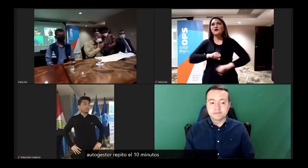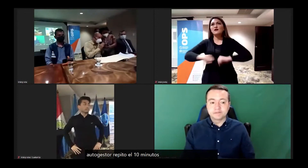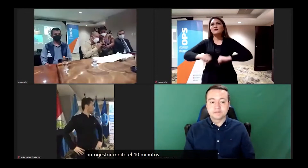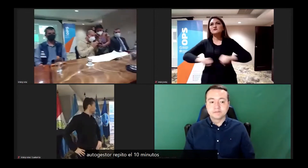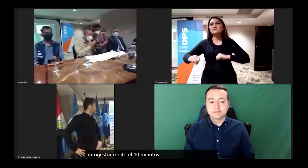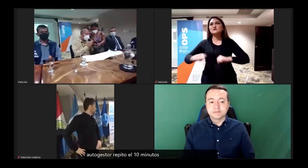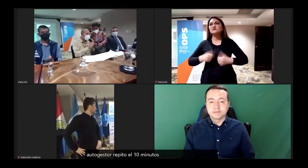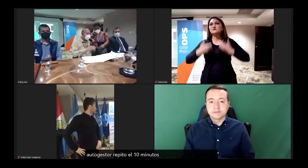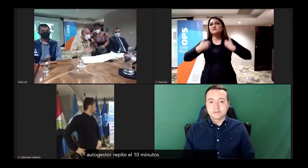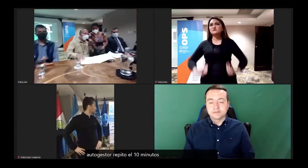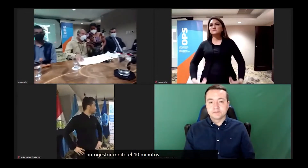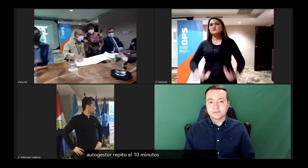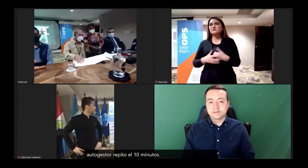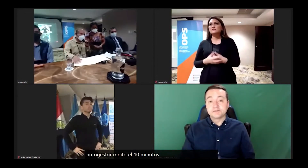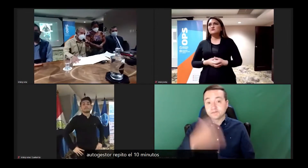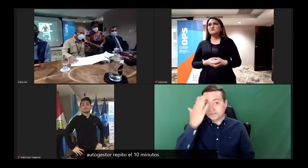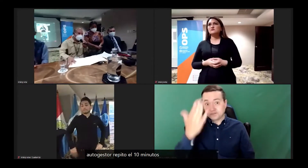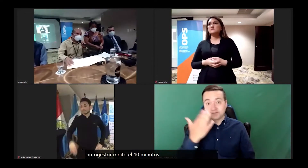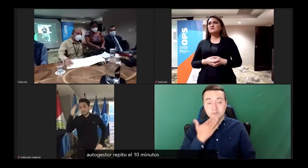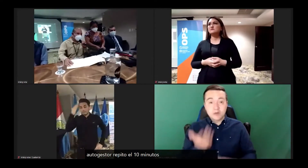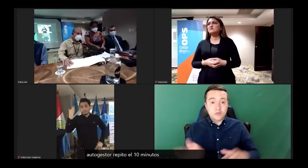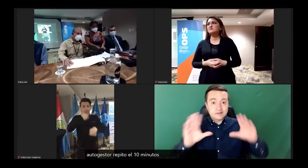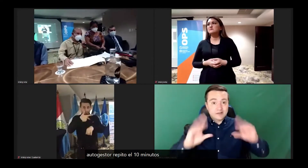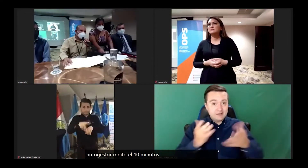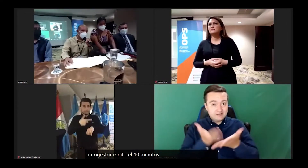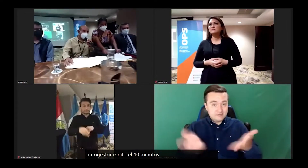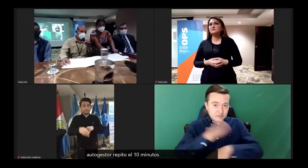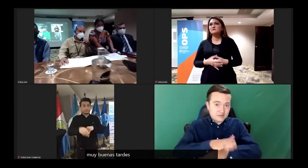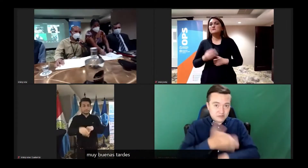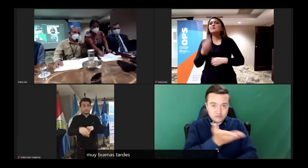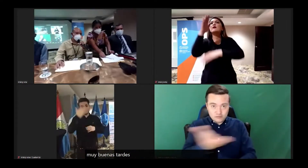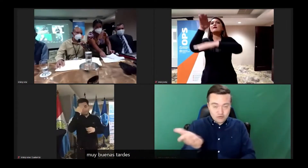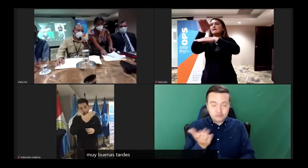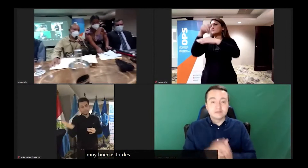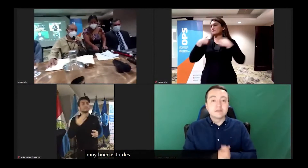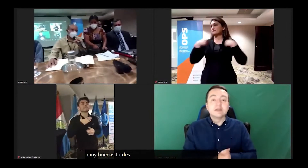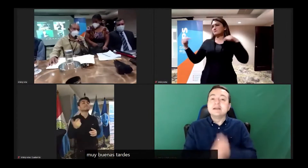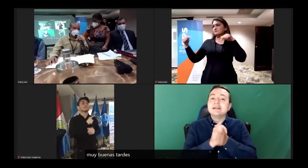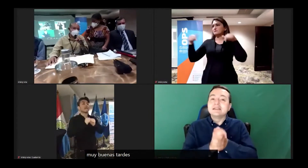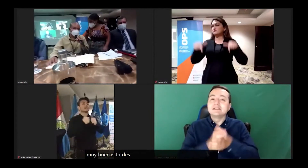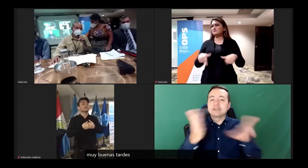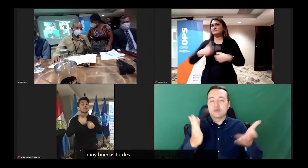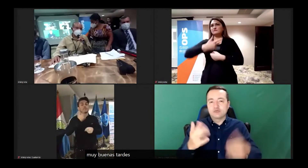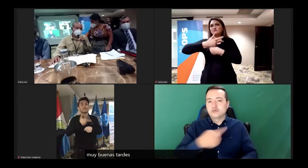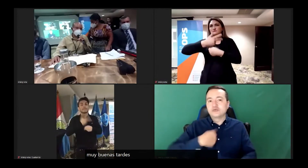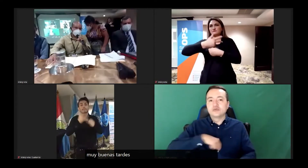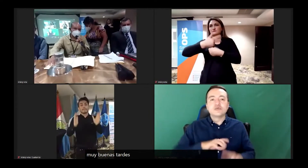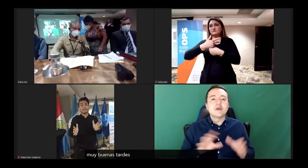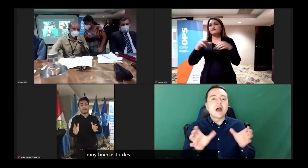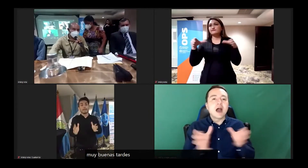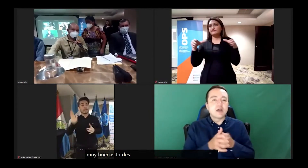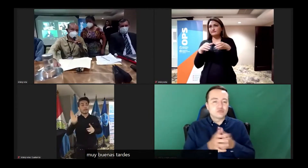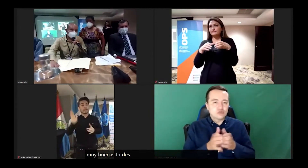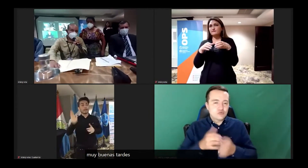Muy buenas tardes. Les presento un saludo de parte de la Asociación Guatemalteca de Sordos Ciegos,